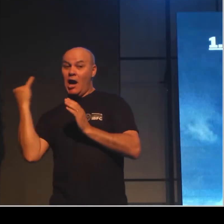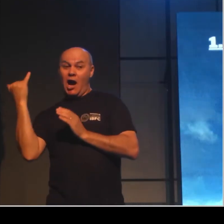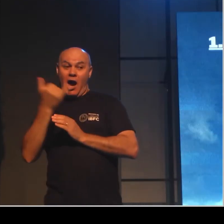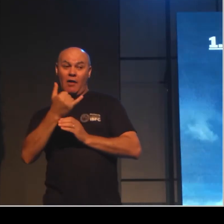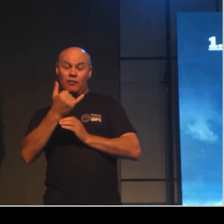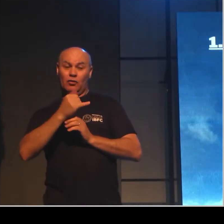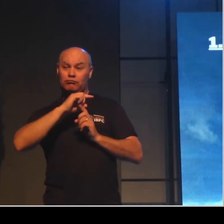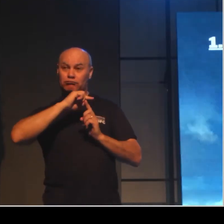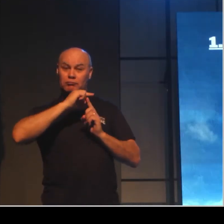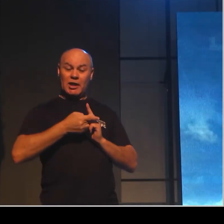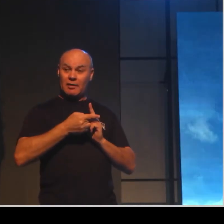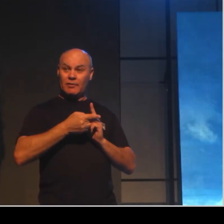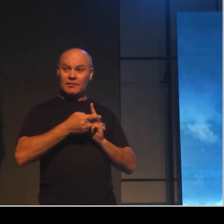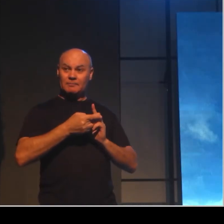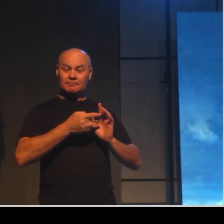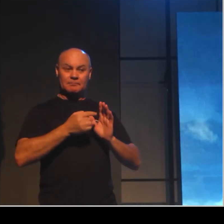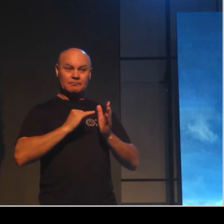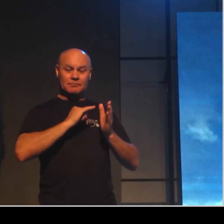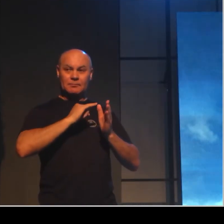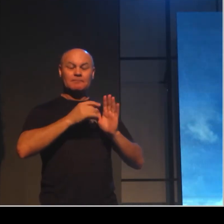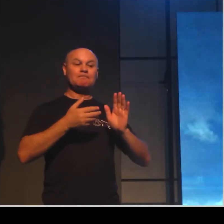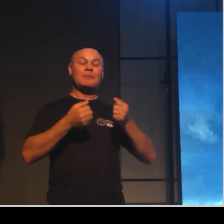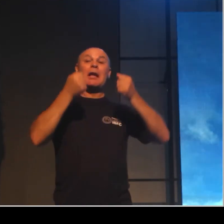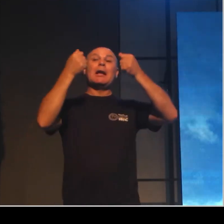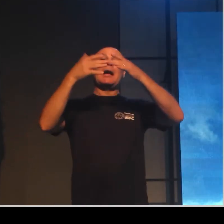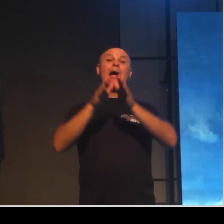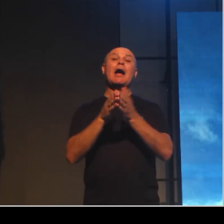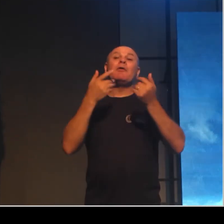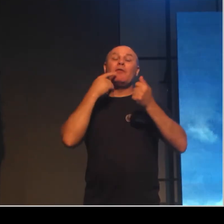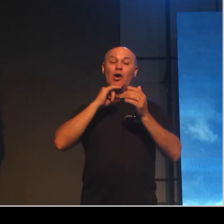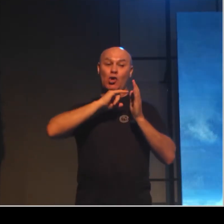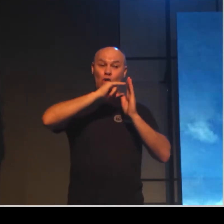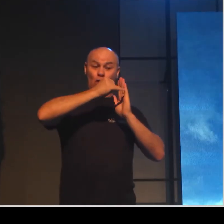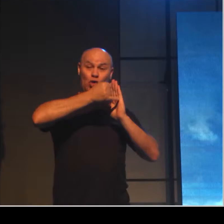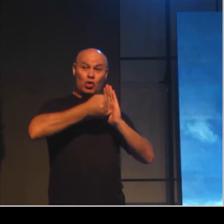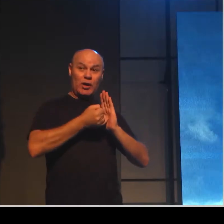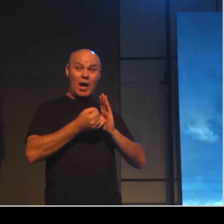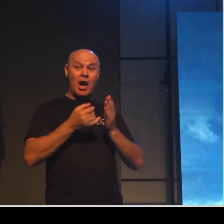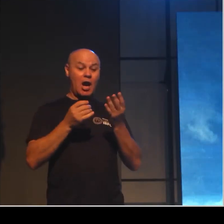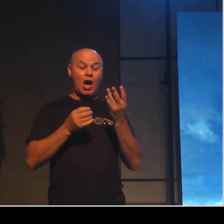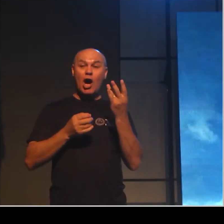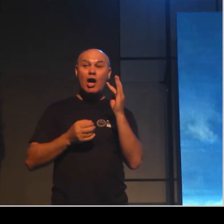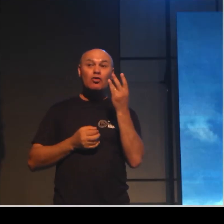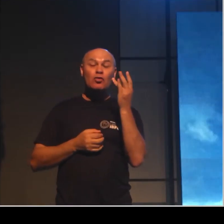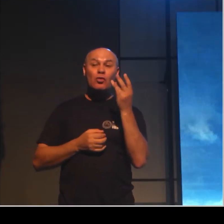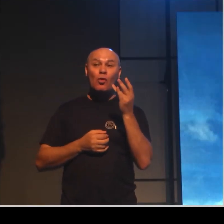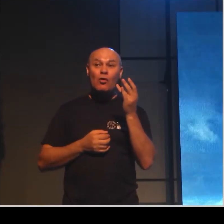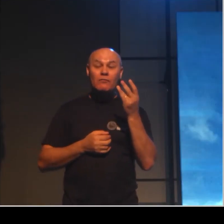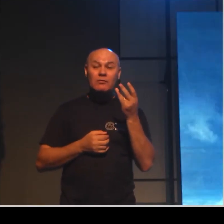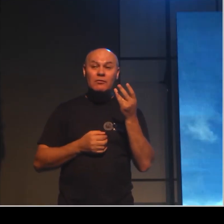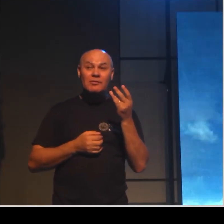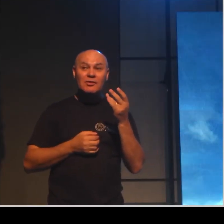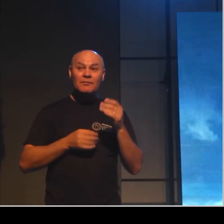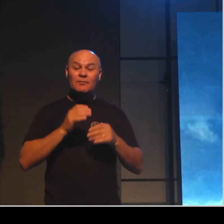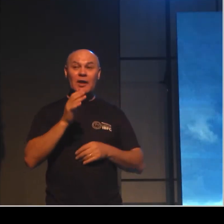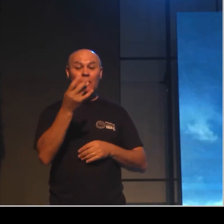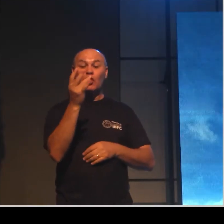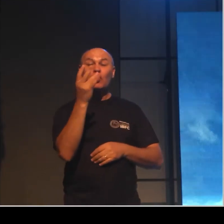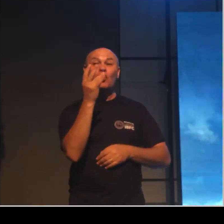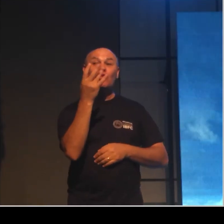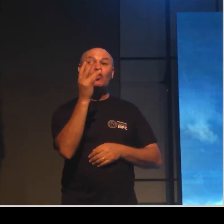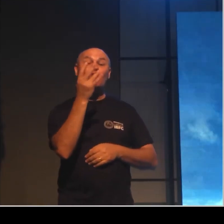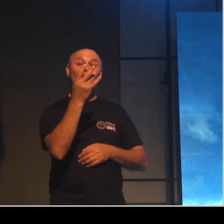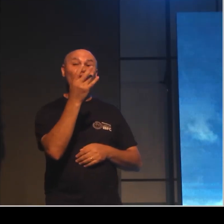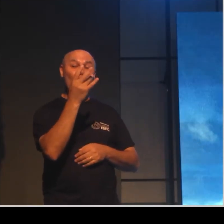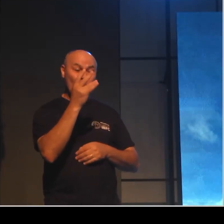diz assim: José, o noivo de Maria, era um homem justo, ele era um homem correto.